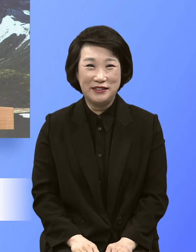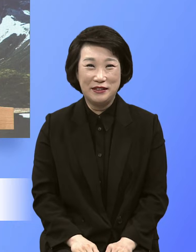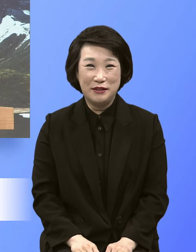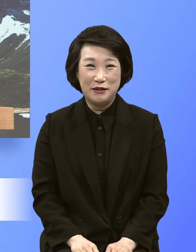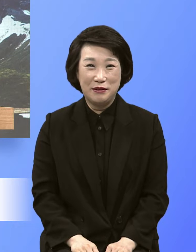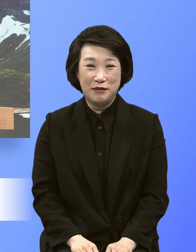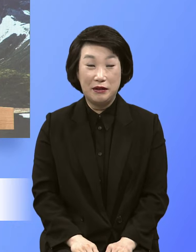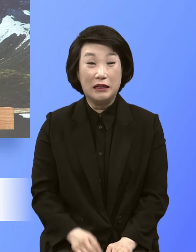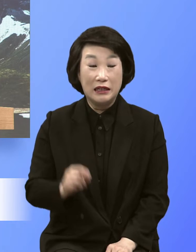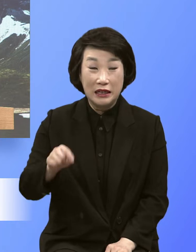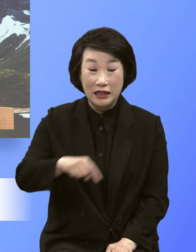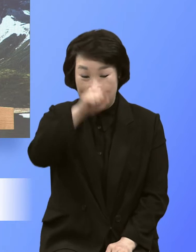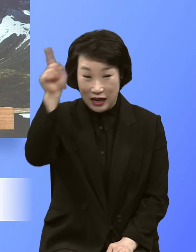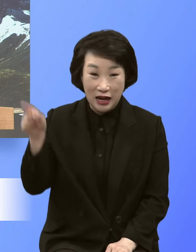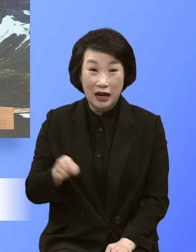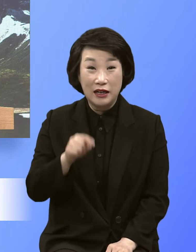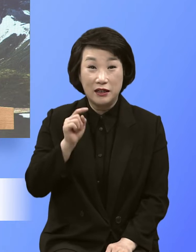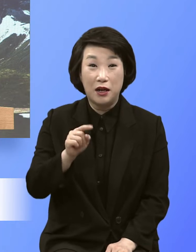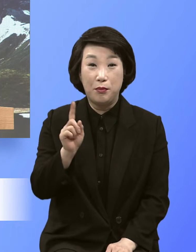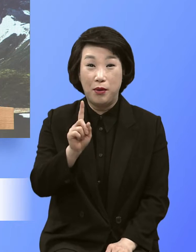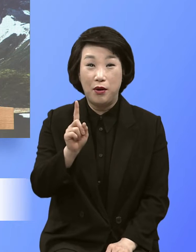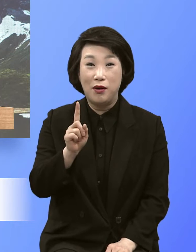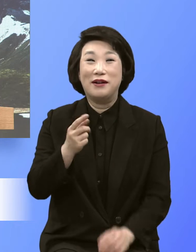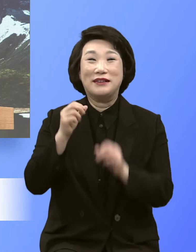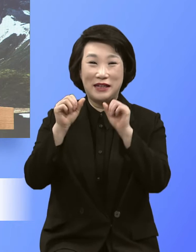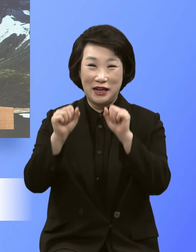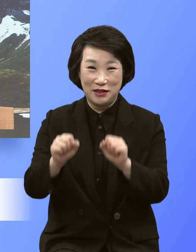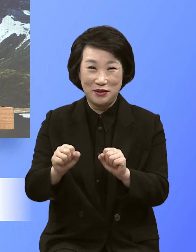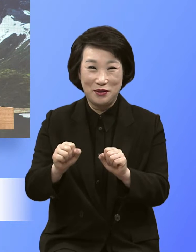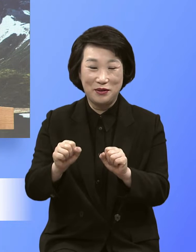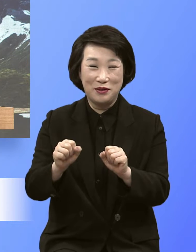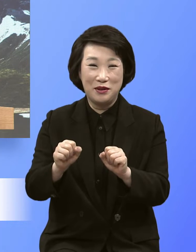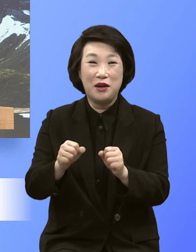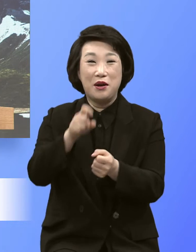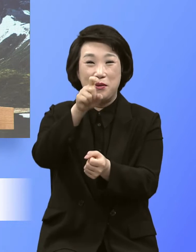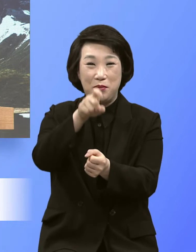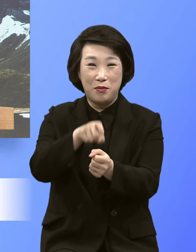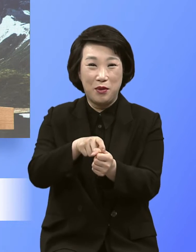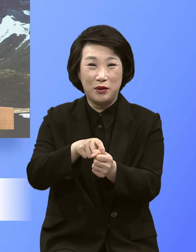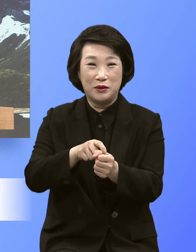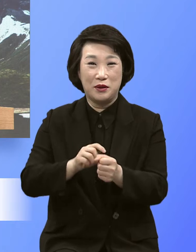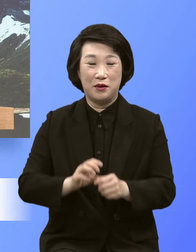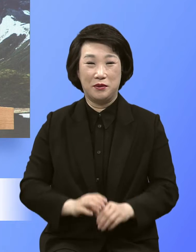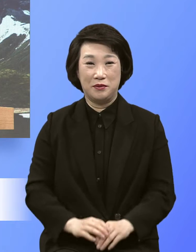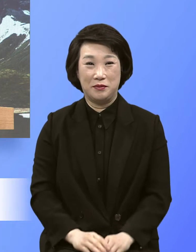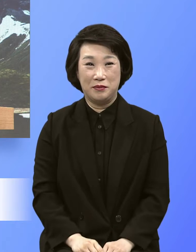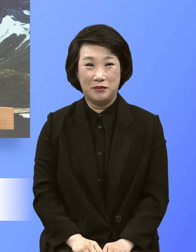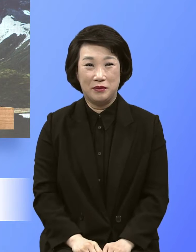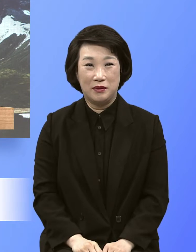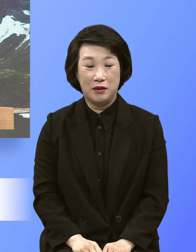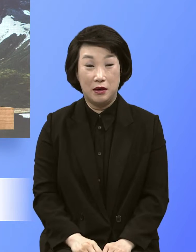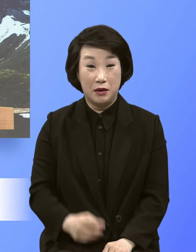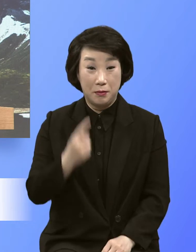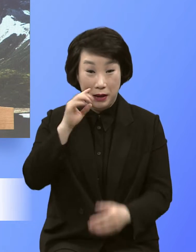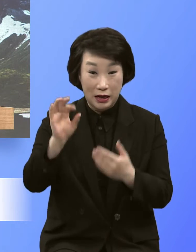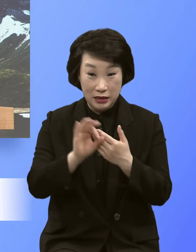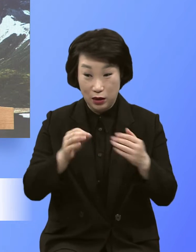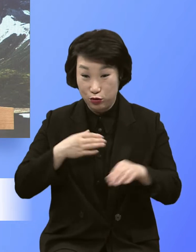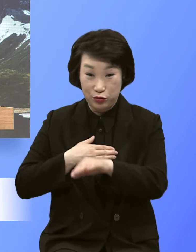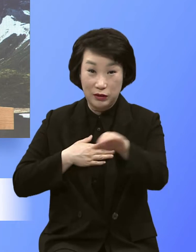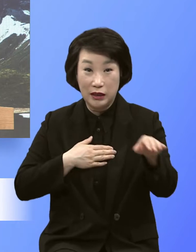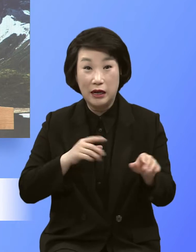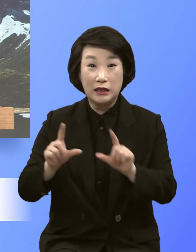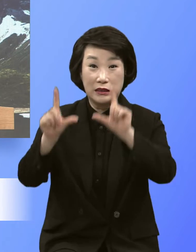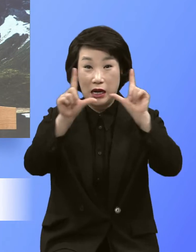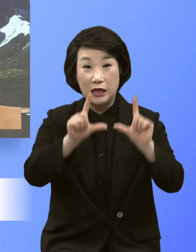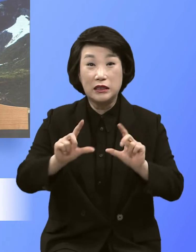싶습니다. 이게 다 뭐냐? 생존의 목적입니다. 만약에 우리가 살고